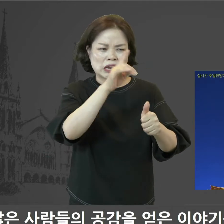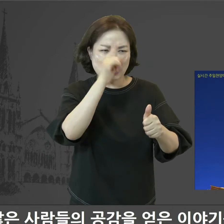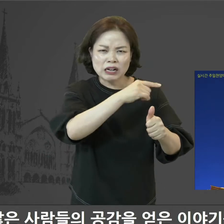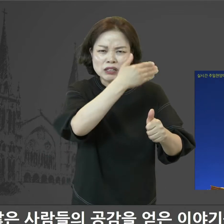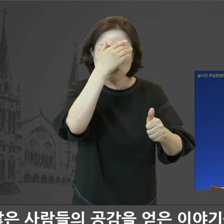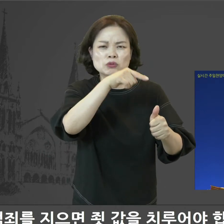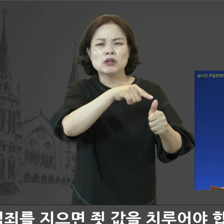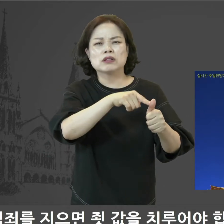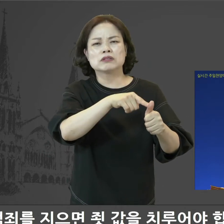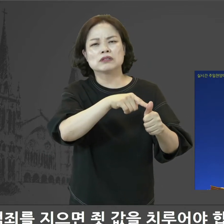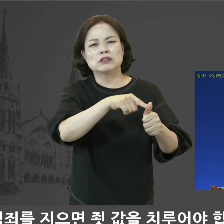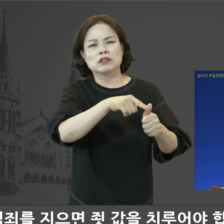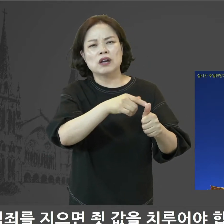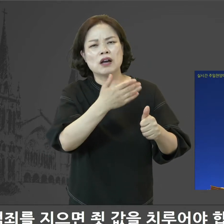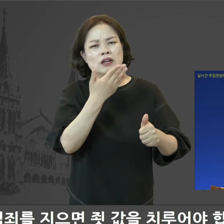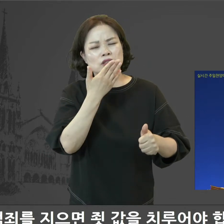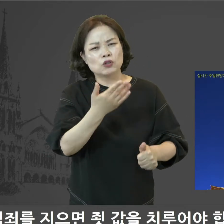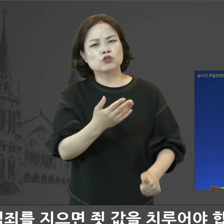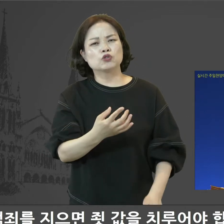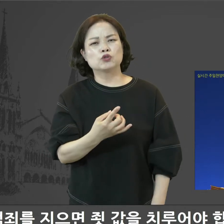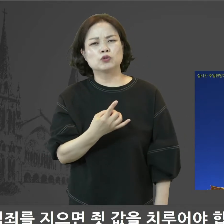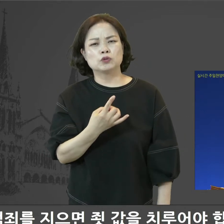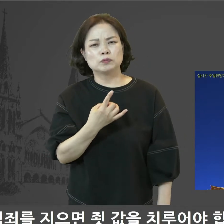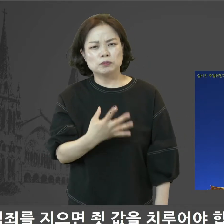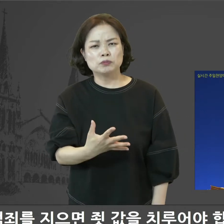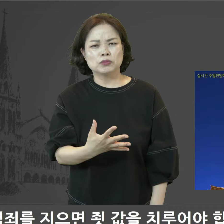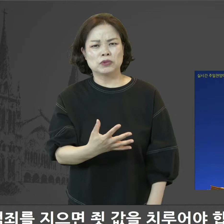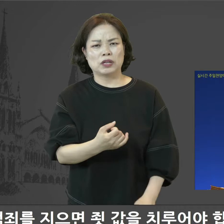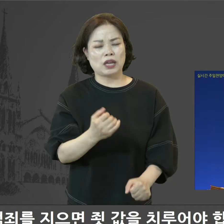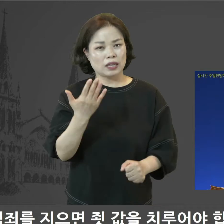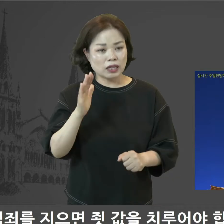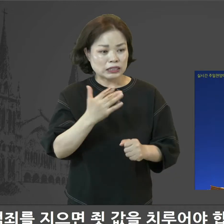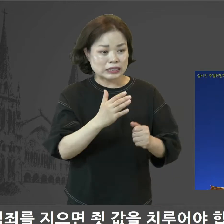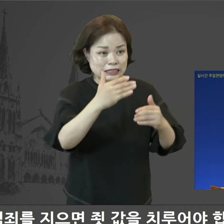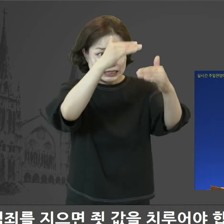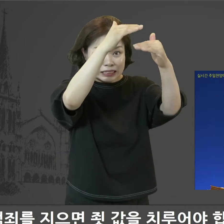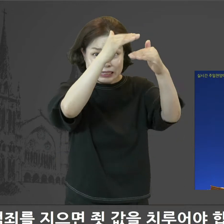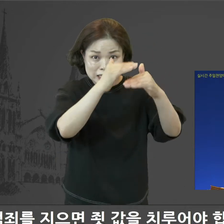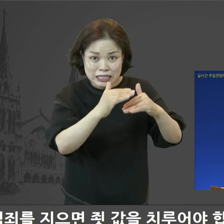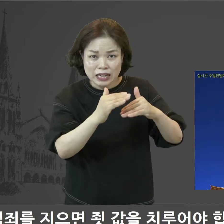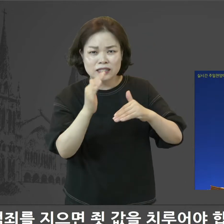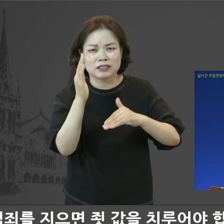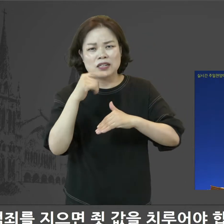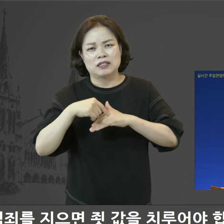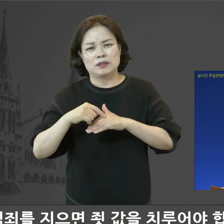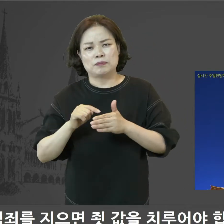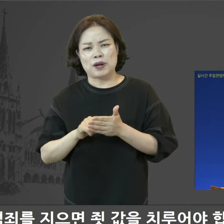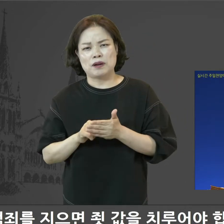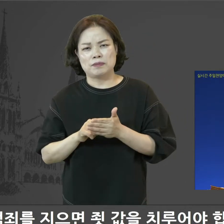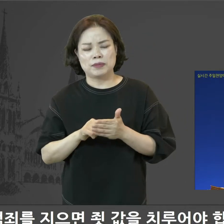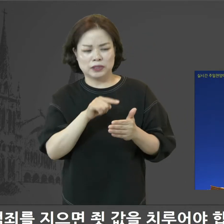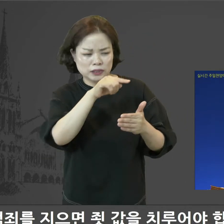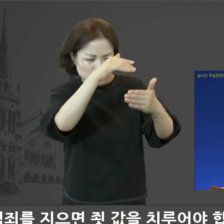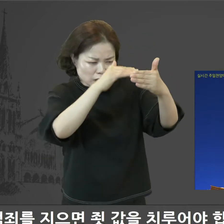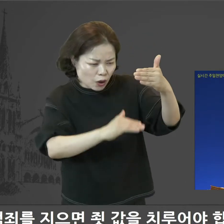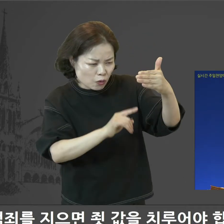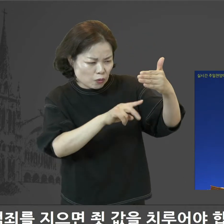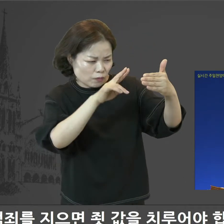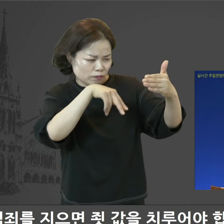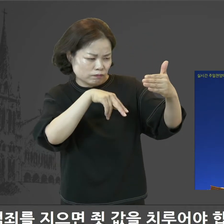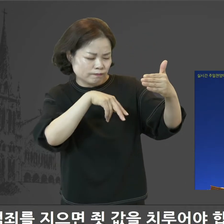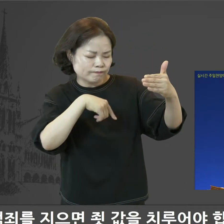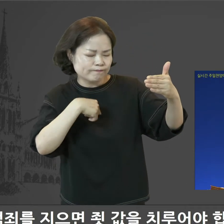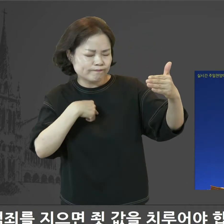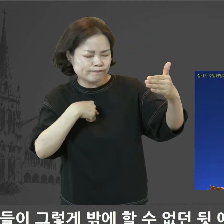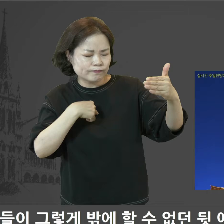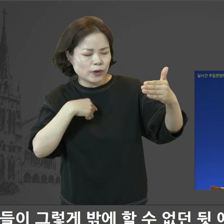청소년들이 그렇게밖에 할 수 없었던 뒷이야기들이 나오는데 그 이야기가 제 마음을 많이 뭉클하게